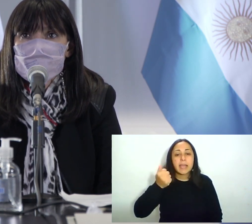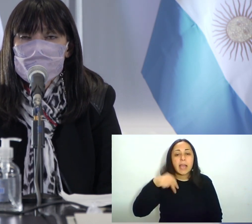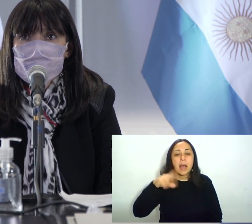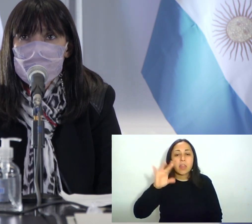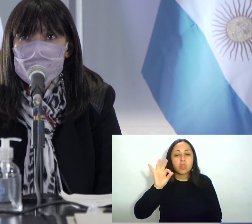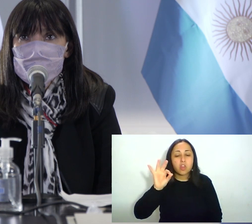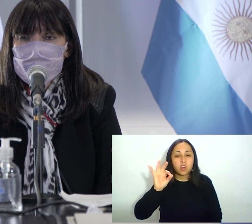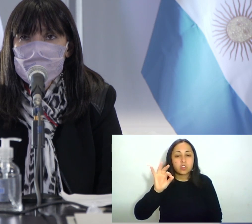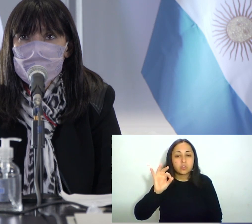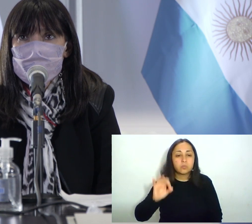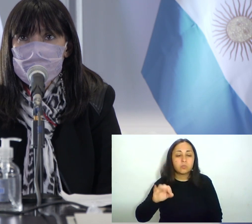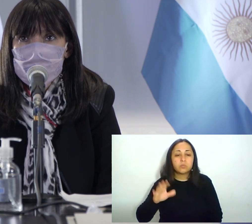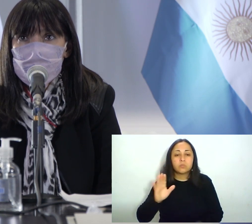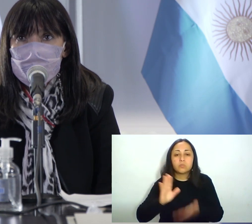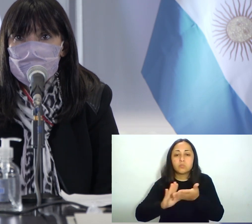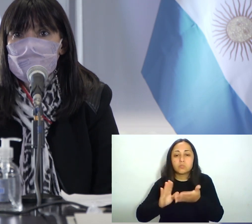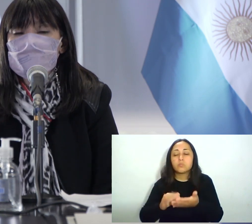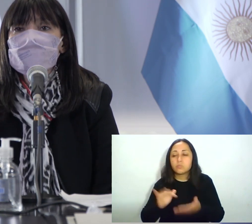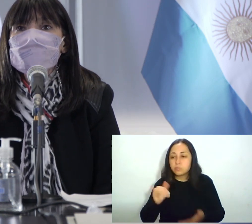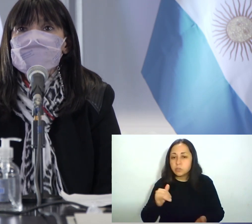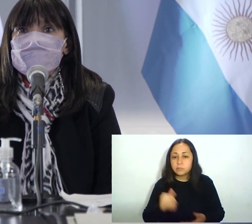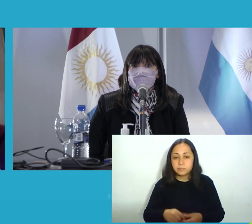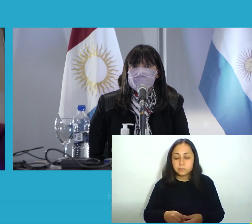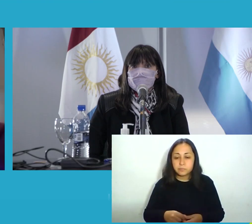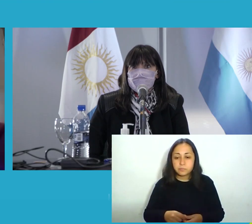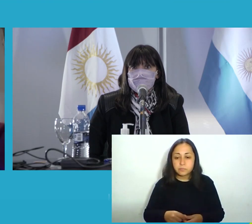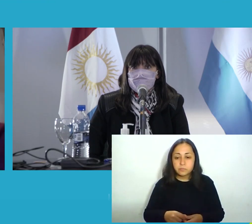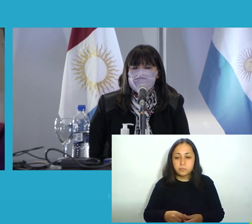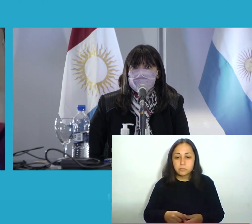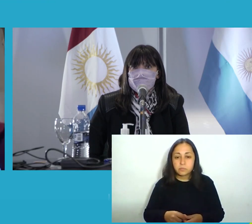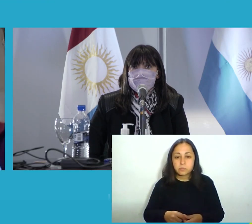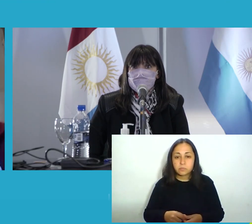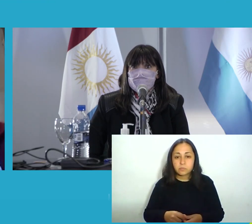alguna aclaración sobre su exposición, sobre lo que se transcribió.